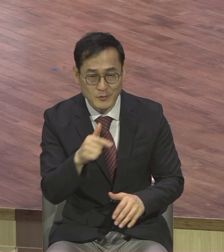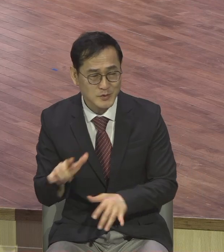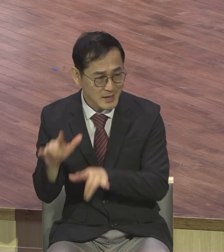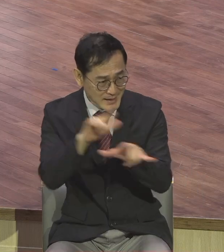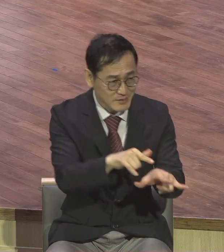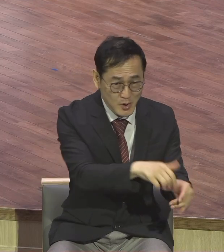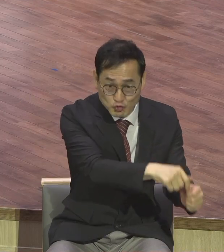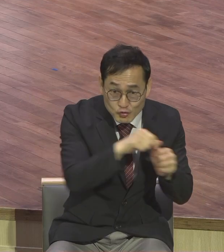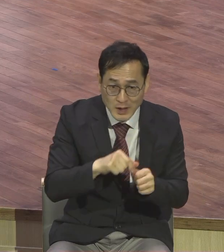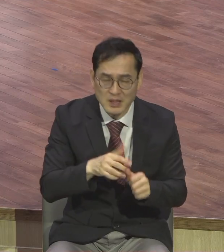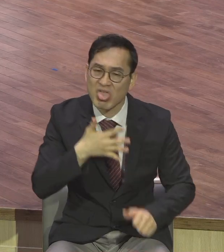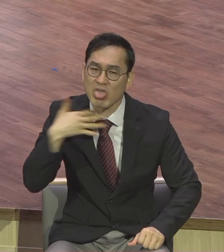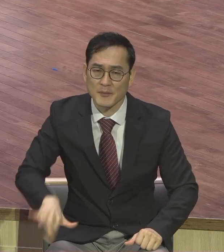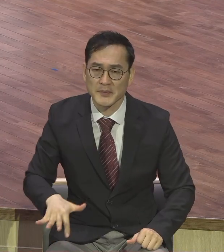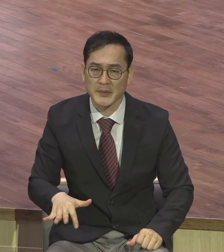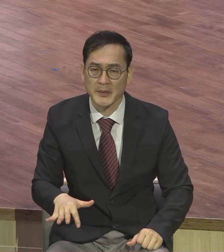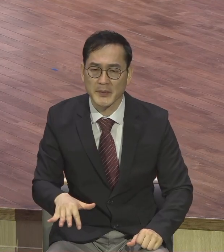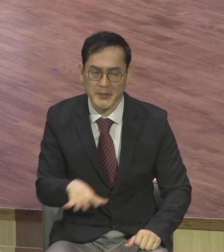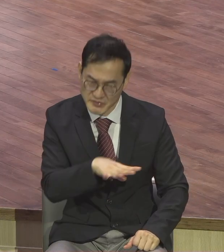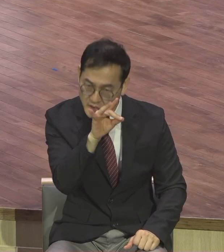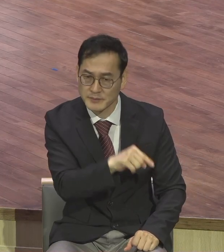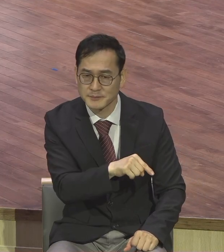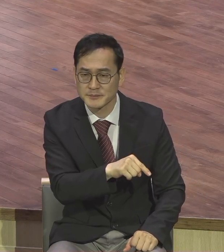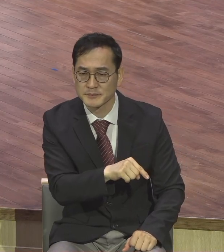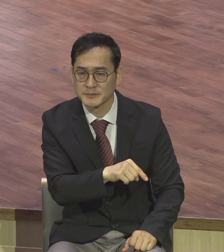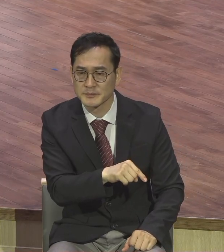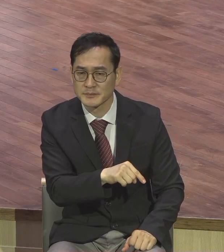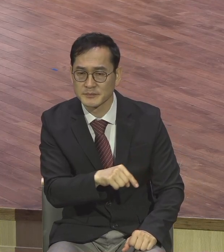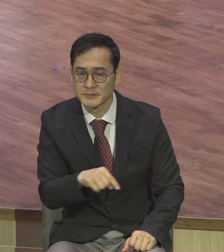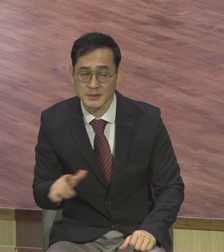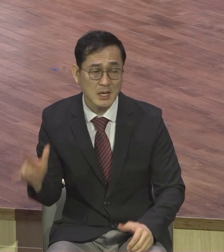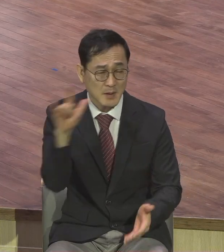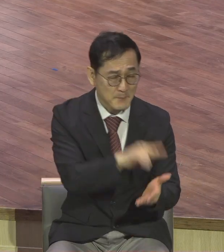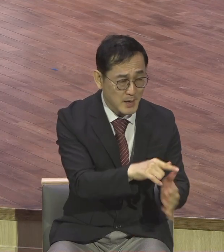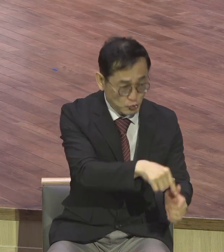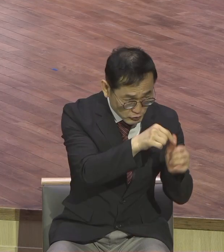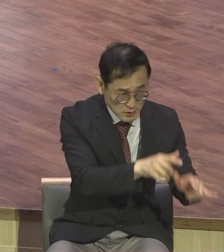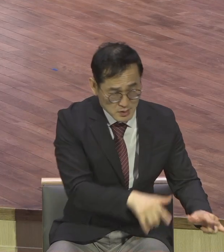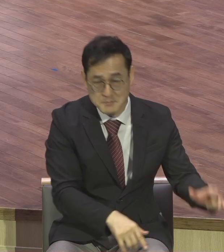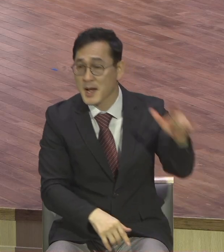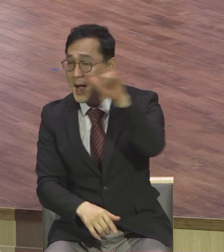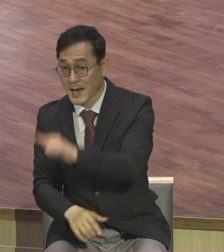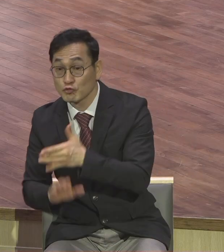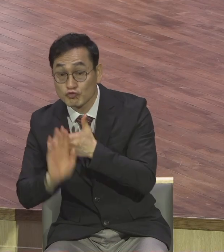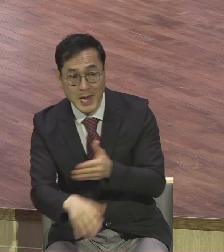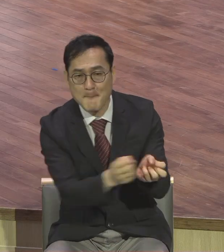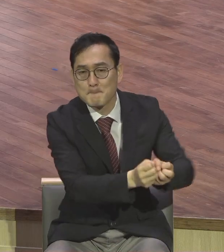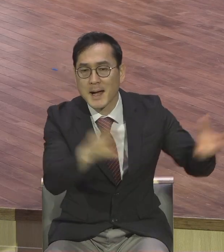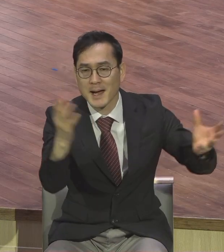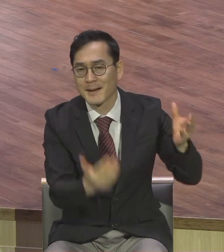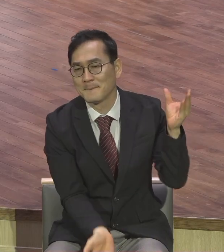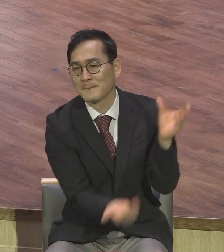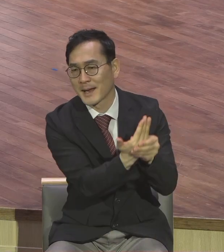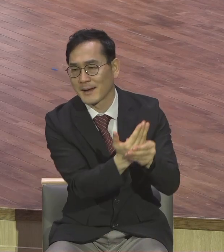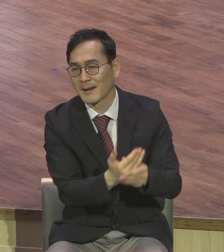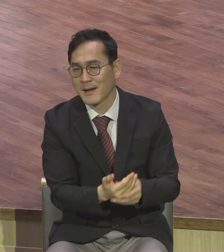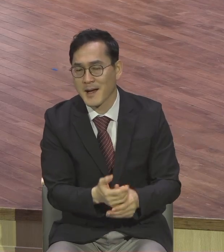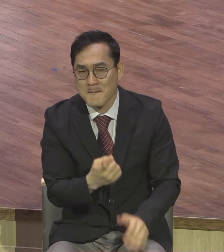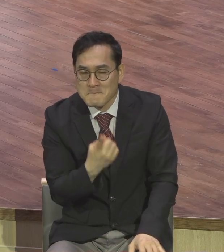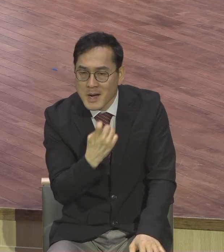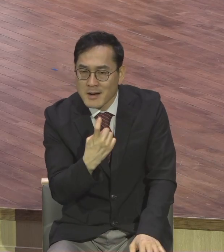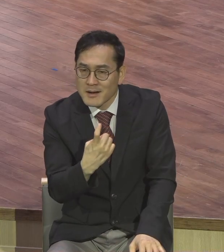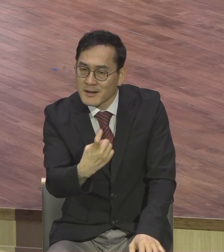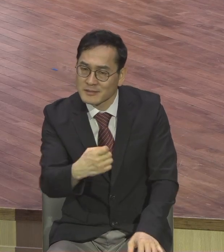하는 전략인데 아주 성공적인 그 하루만 늦었어도 못 오는 거예요. 그 하루 전에 그 하루 그 다음날 터졌잖아요.